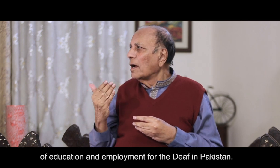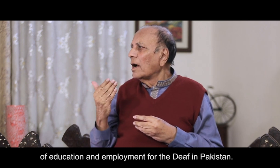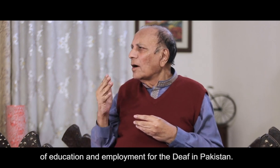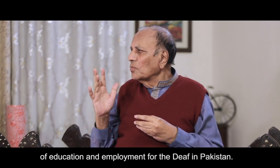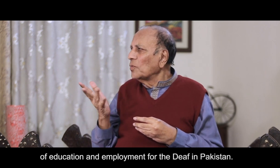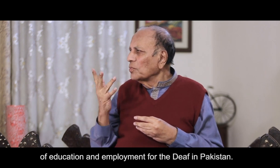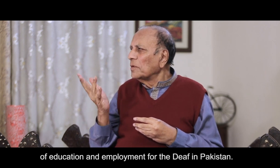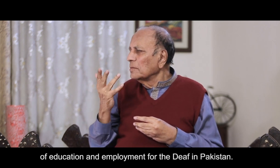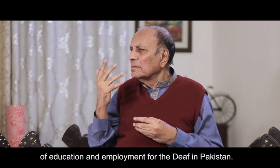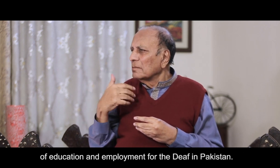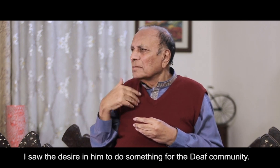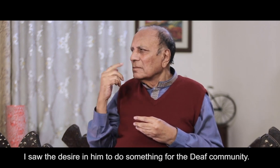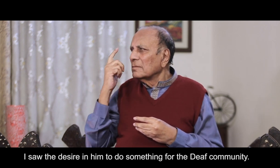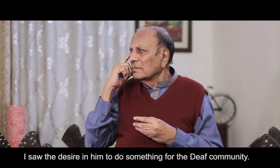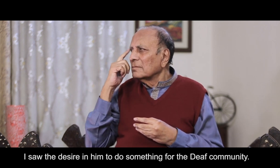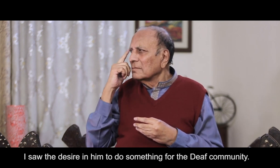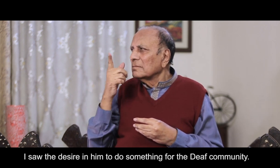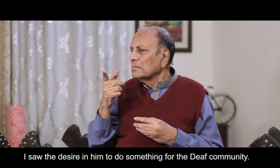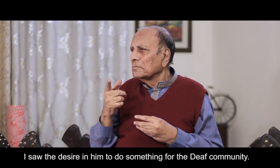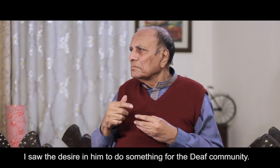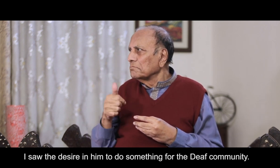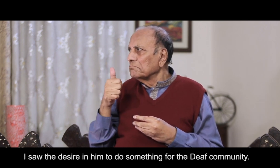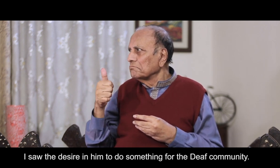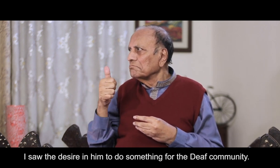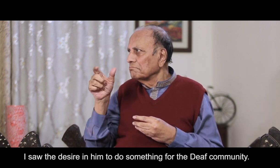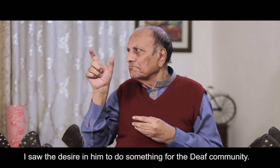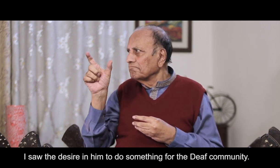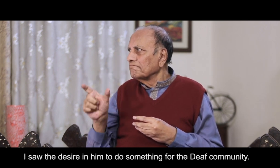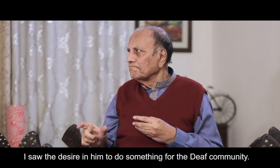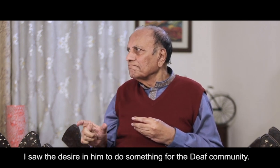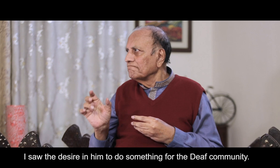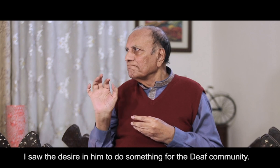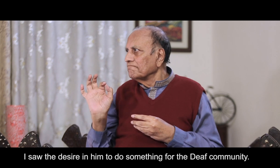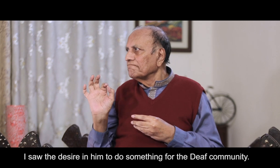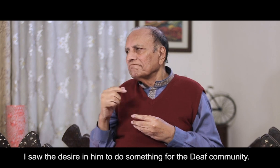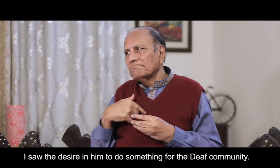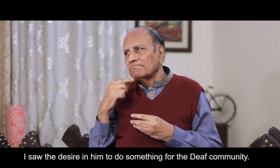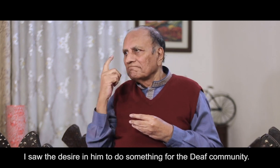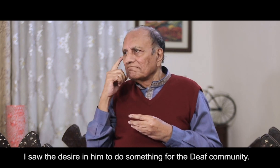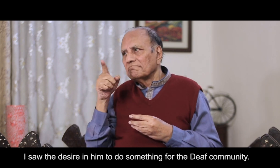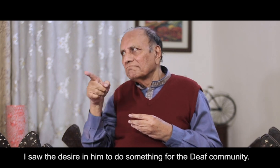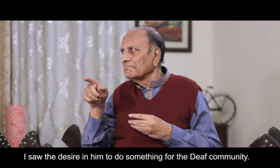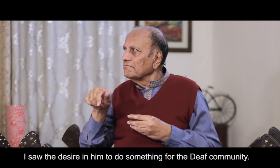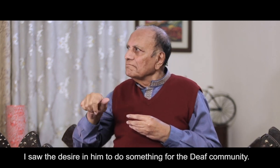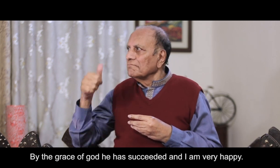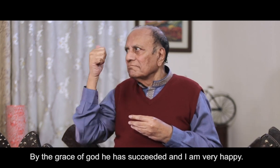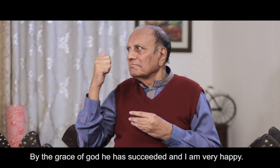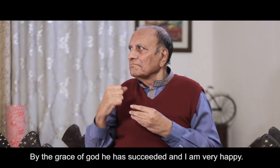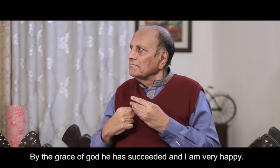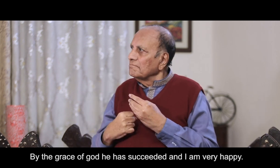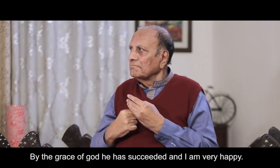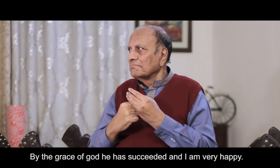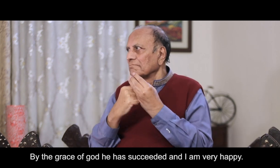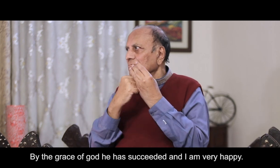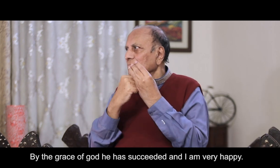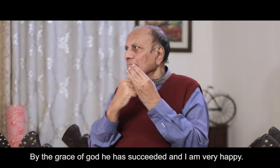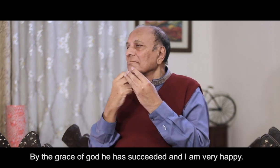किया। मुझे उनमें डेफ के लिए कुछ करने का जज्बा नज़र आया और माशाल्लाह आज वो इस फील्ड